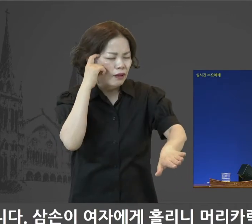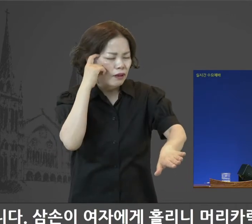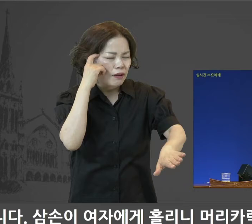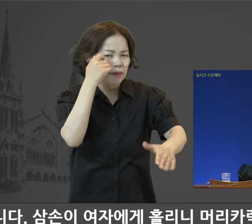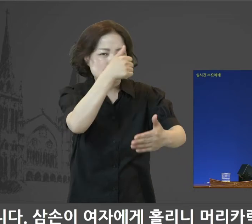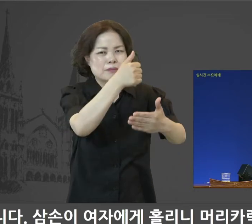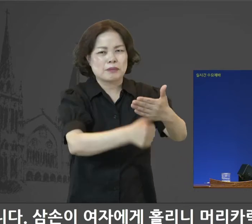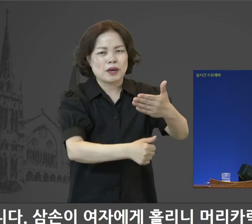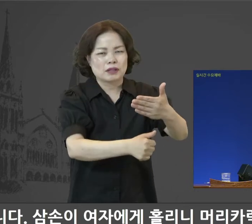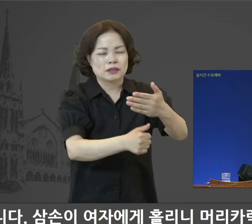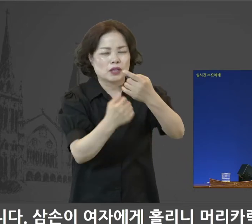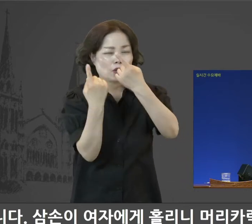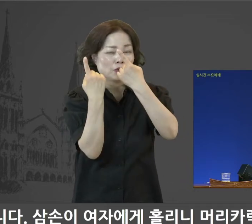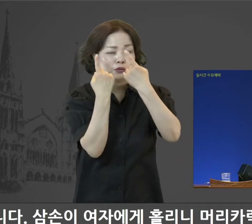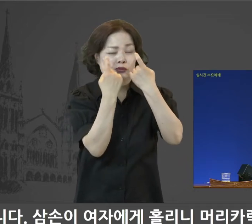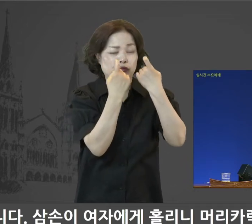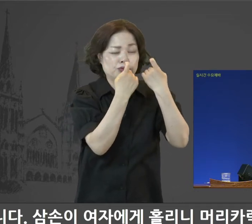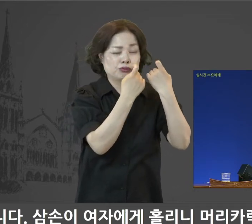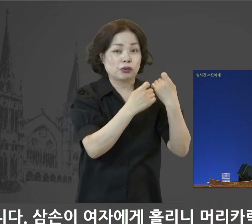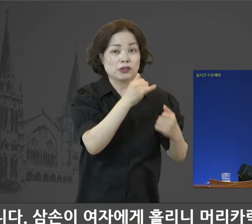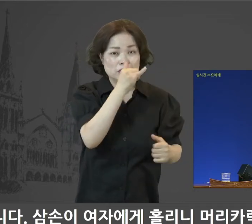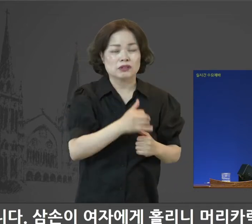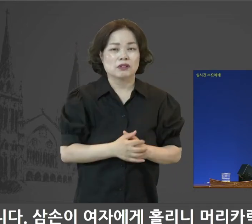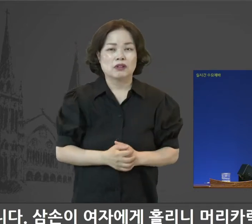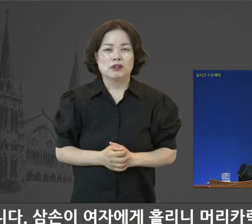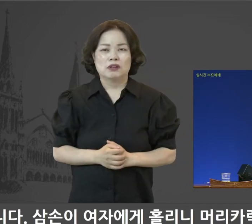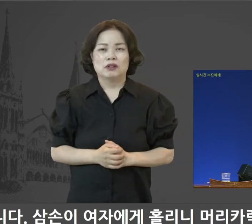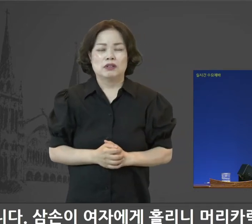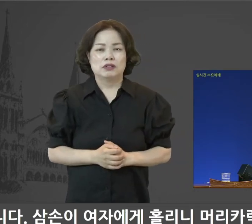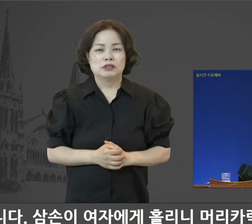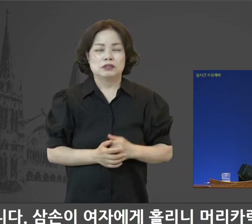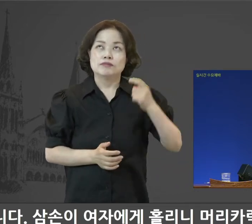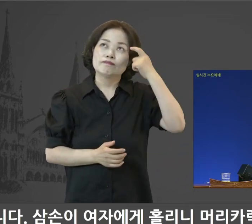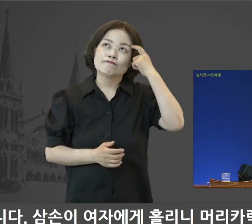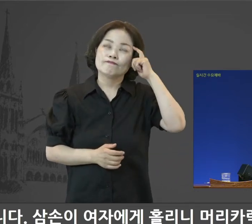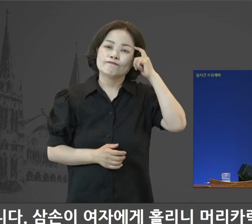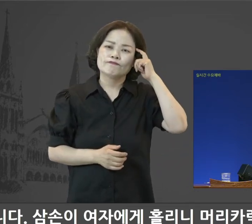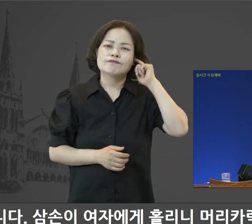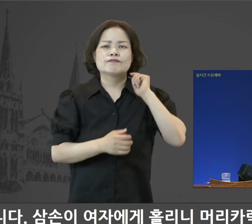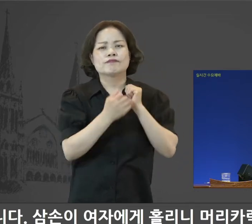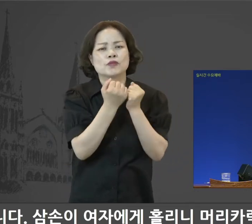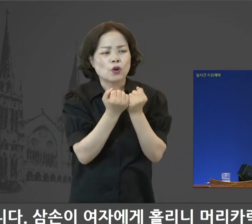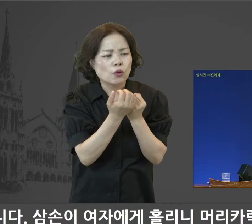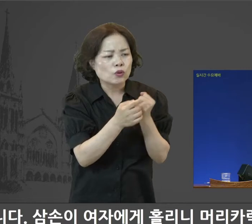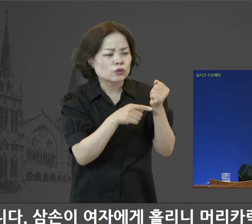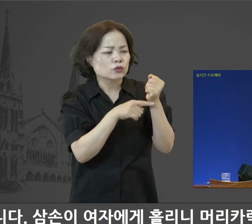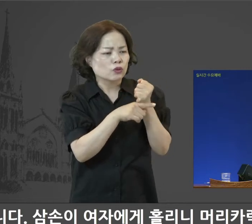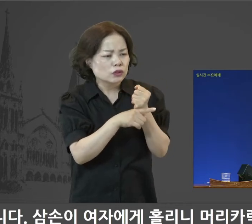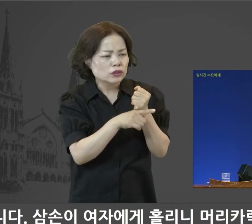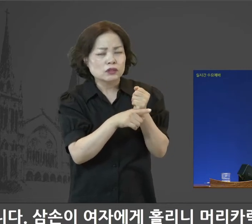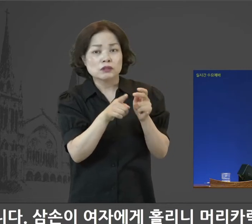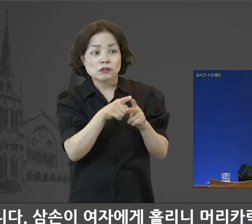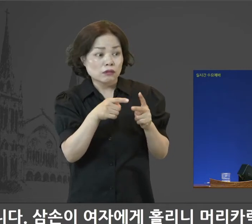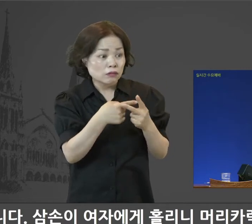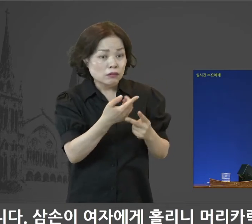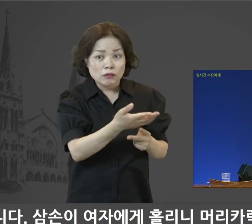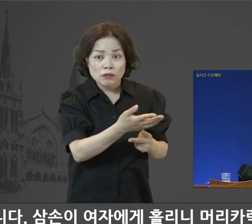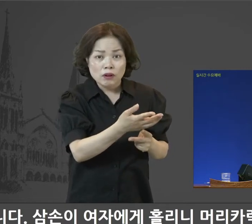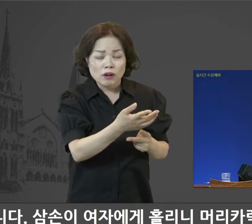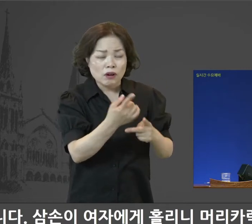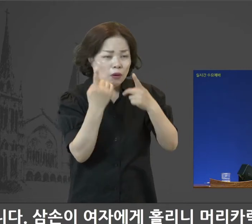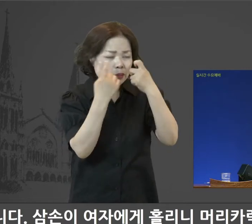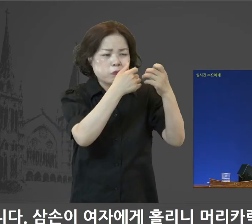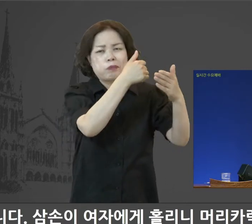빠져서 홀리는 경우가 많이 있죠. 이성적으로 설명하고 논리적으로 이해해도 거기에